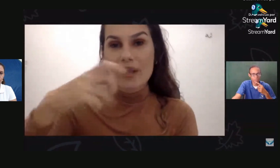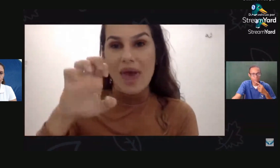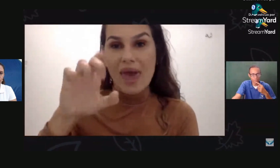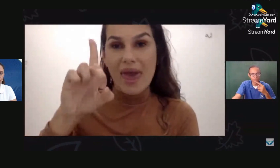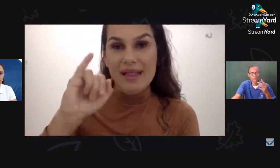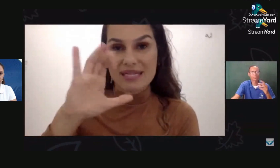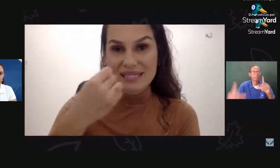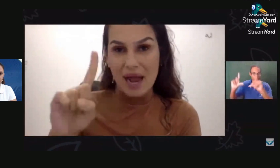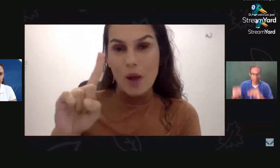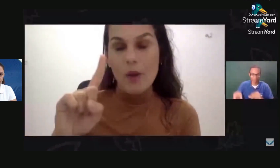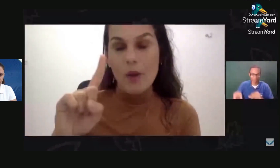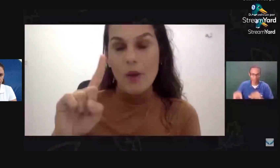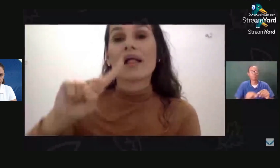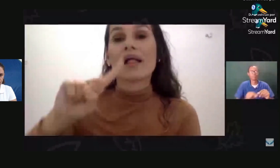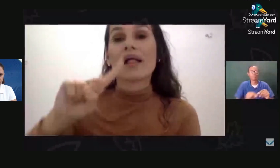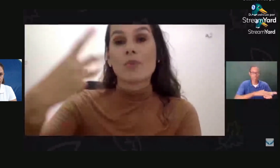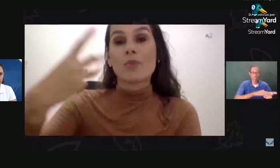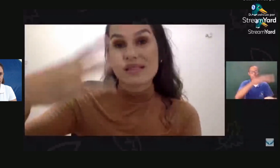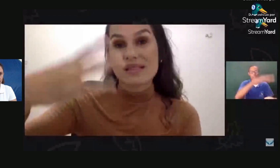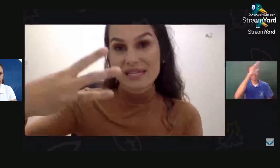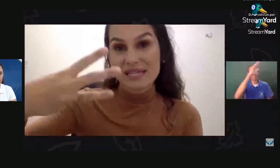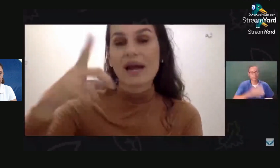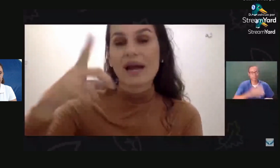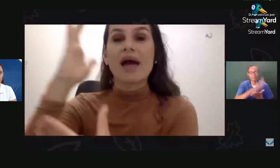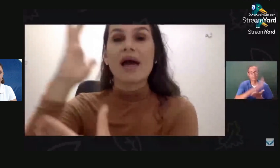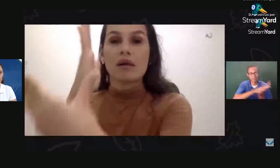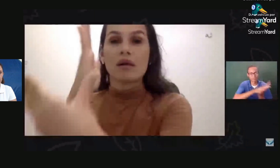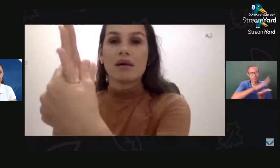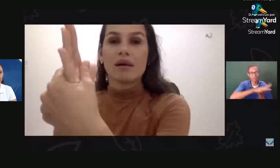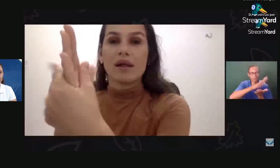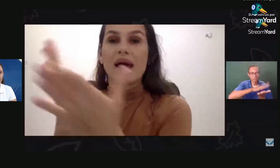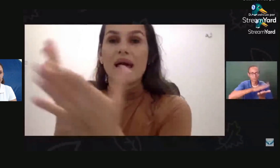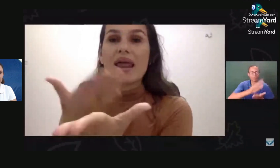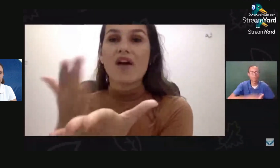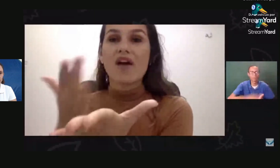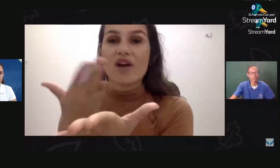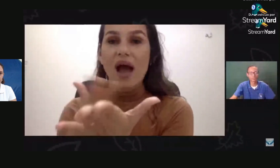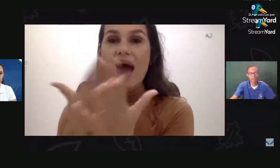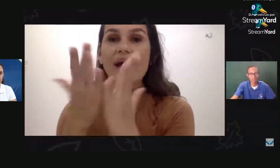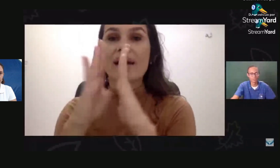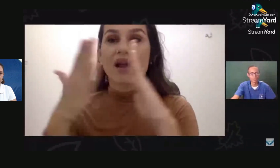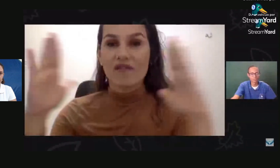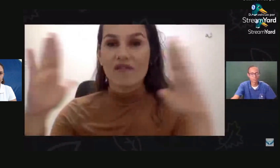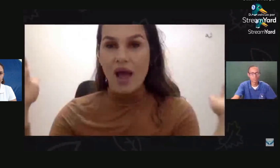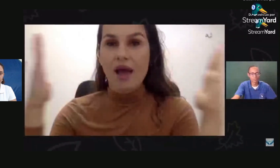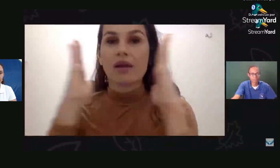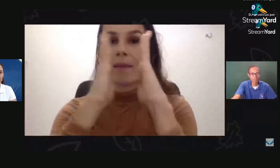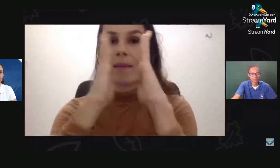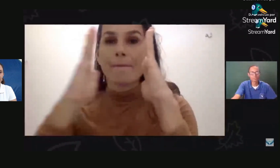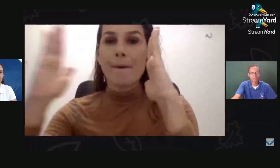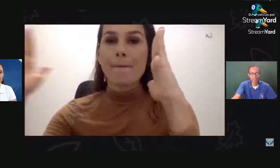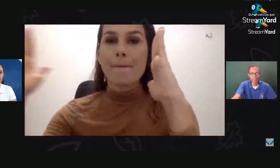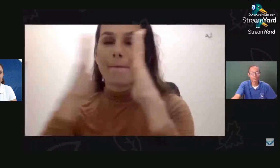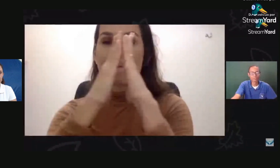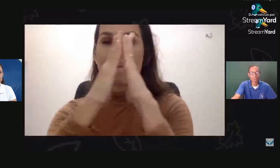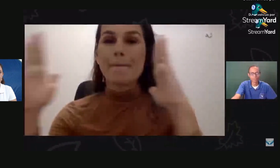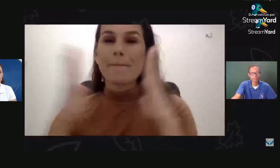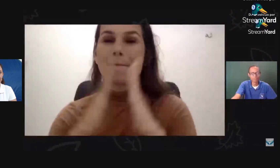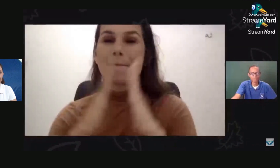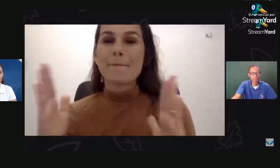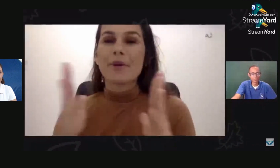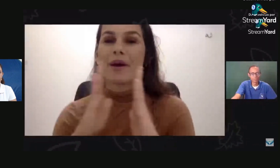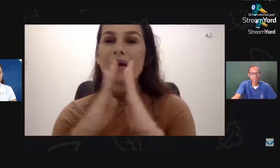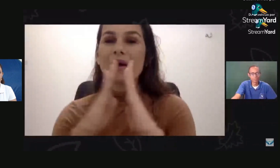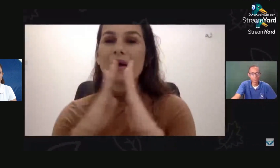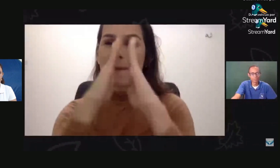A segunda edição, e quando chegar a terceira edição desse livro, ela esteja então